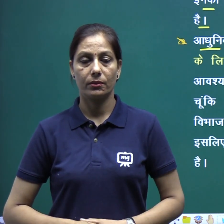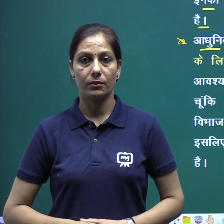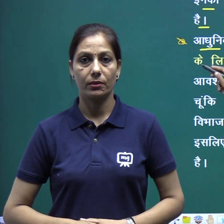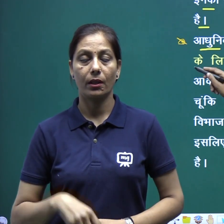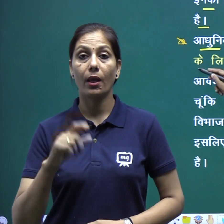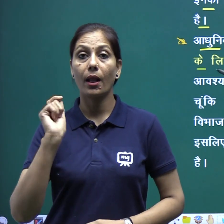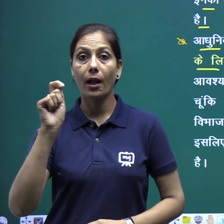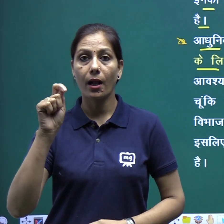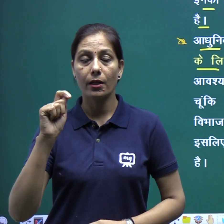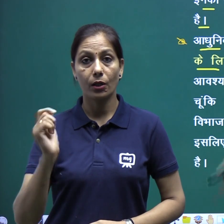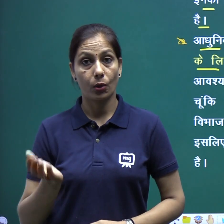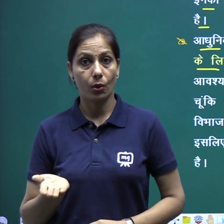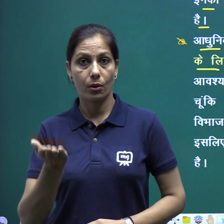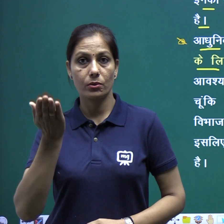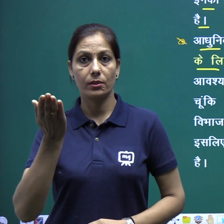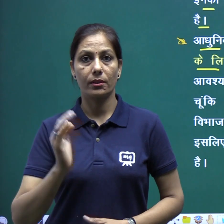कार्यकुशलता के लिए